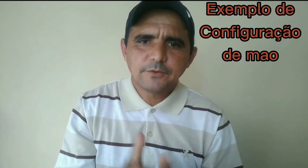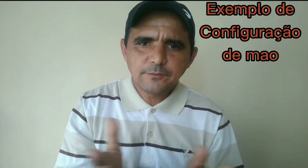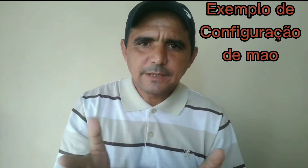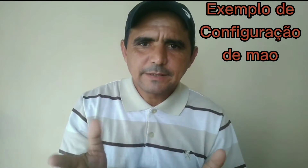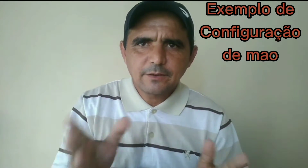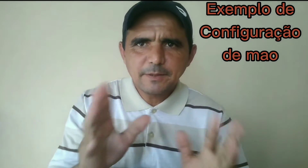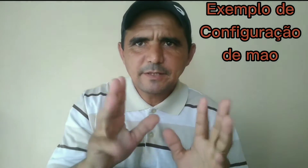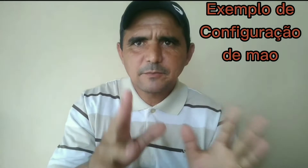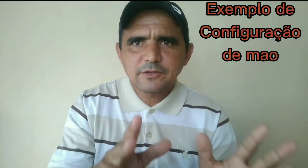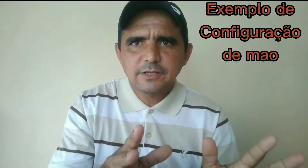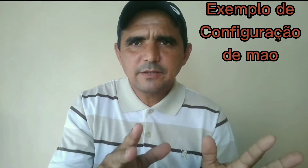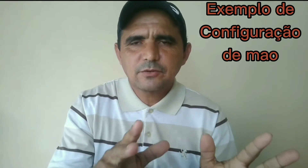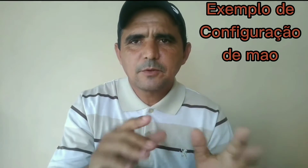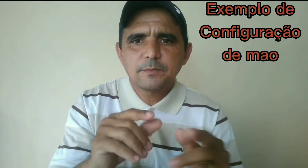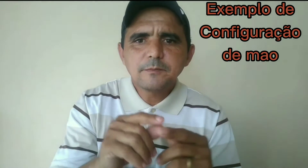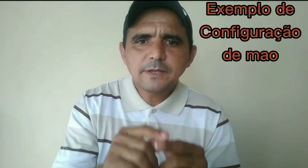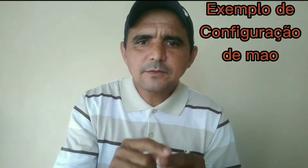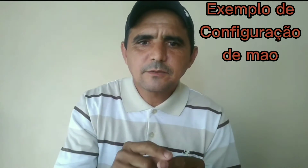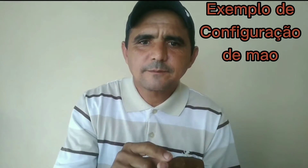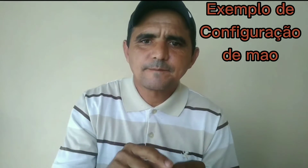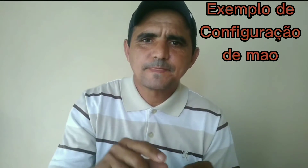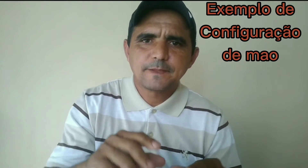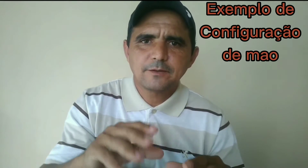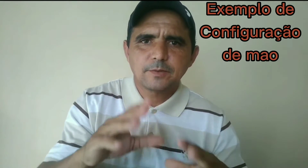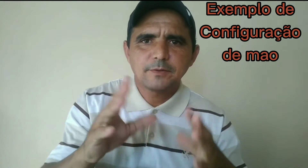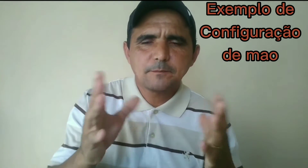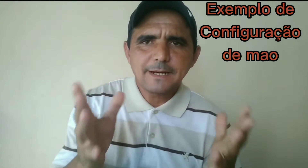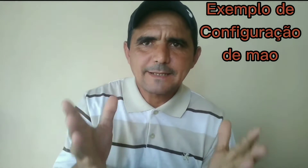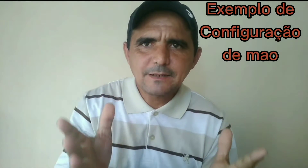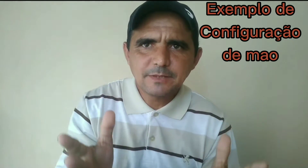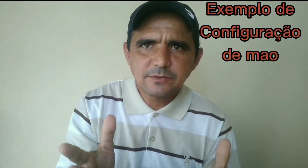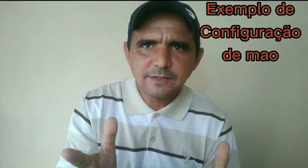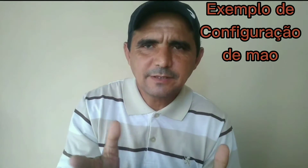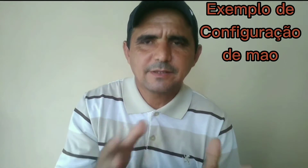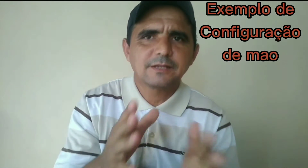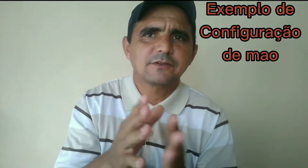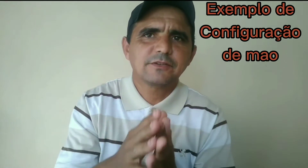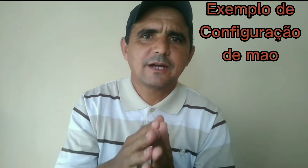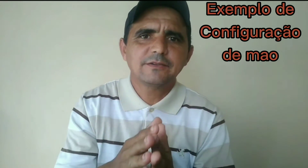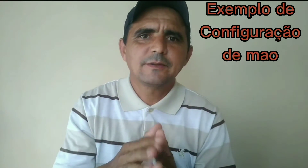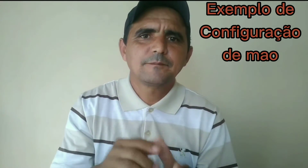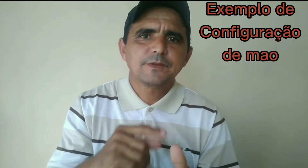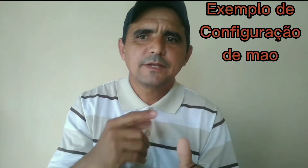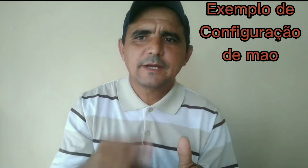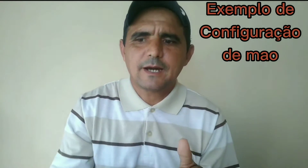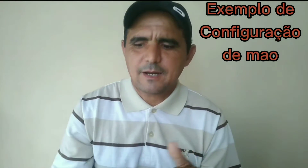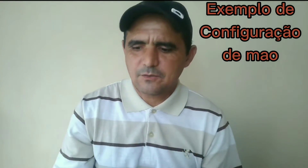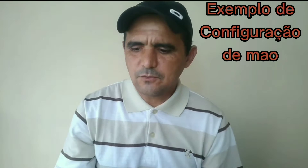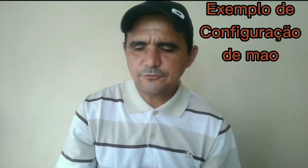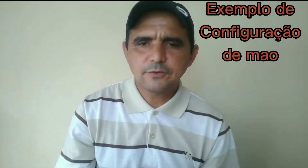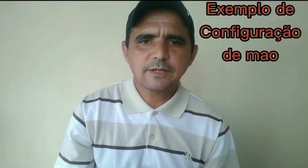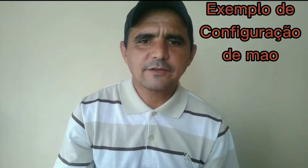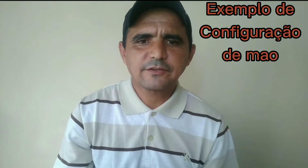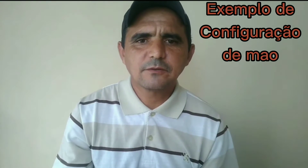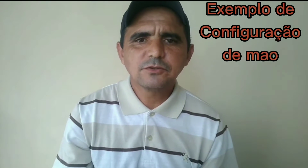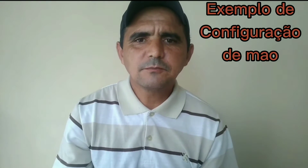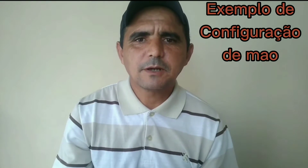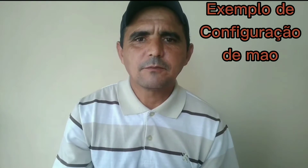Muito bem, então aprendemos aqui sobre o primeiro parâmetro aí da língua de sinais, que é a configuração de mão.